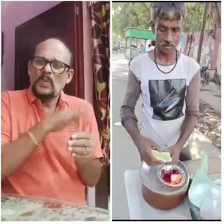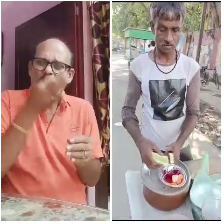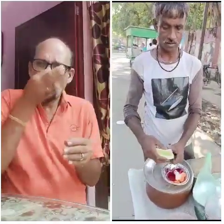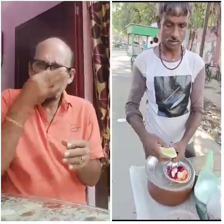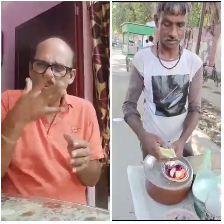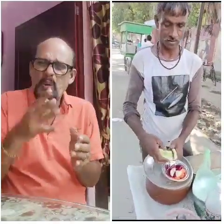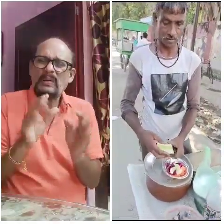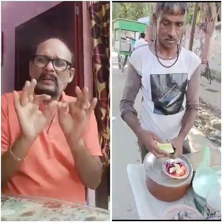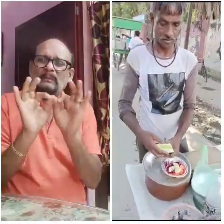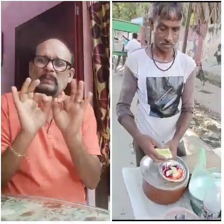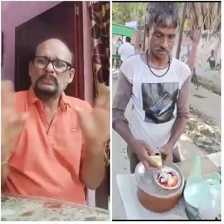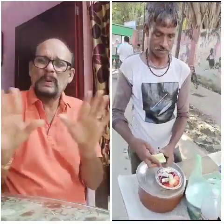रहाई बहुत है